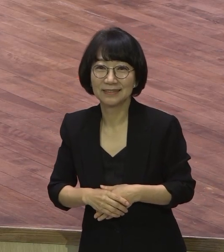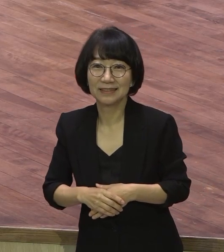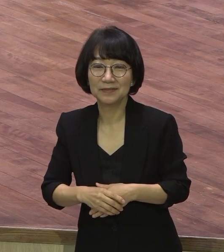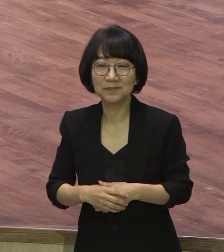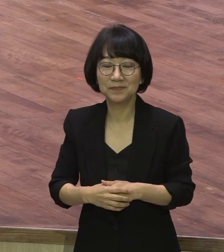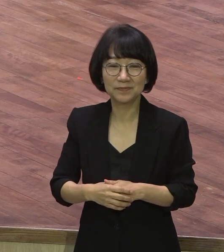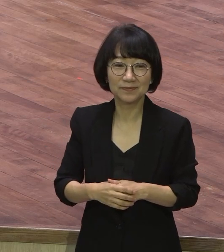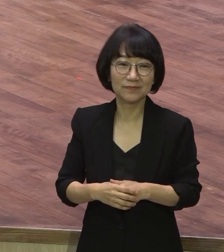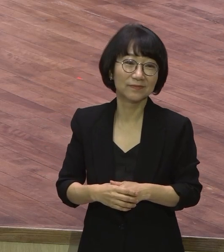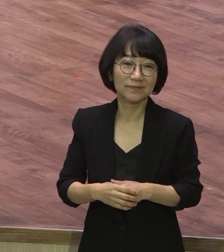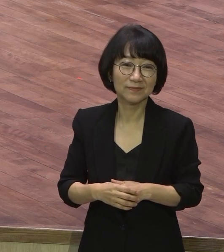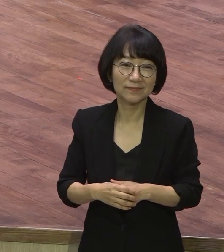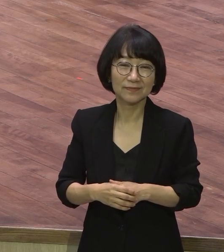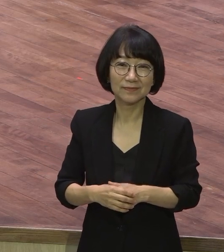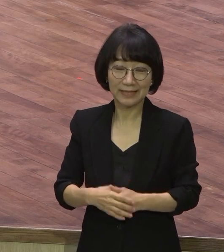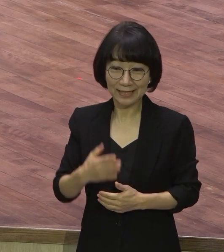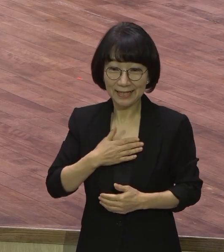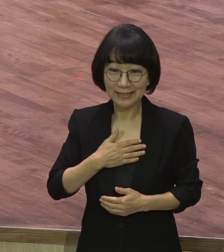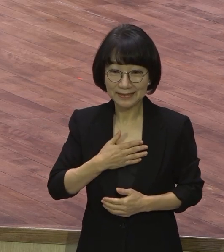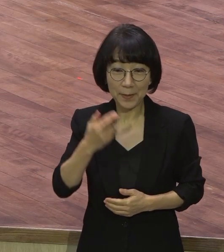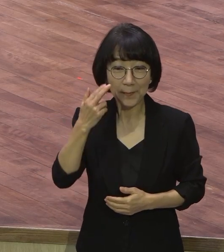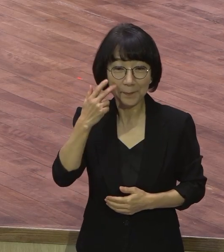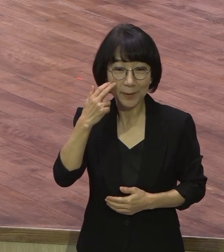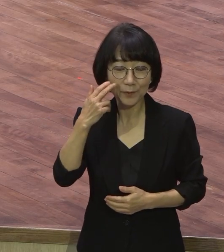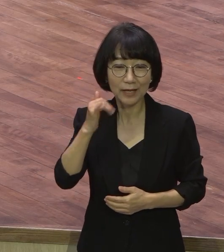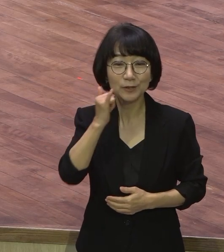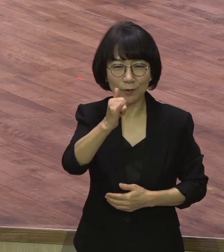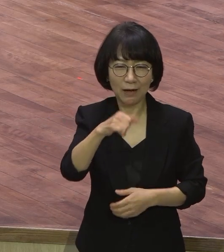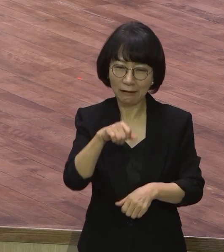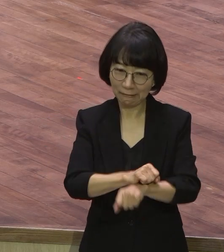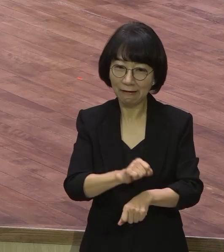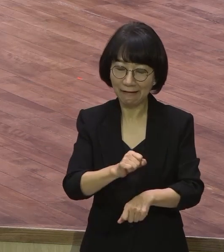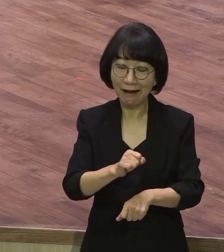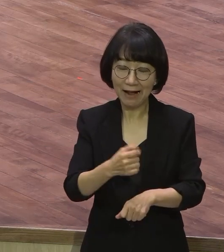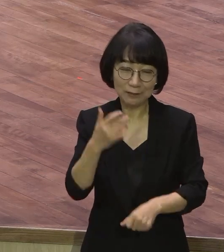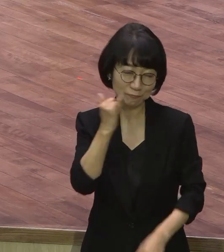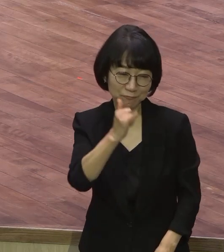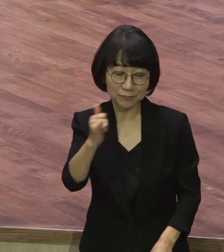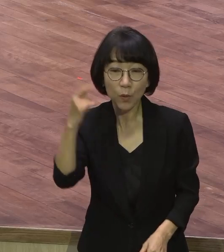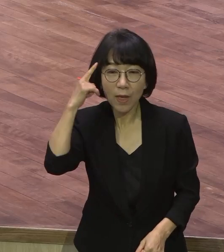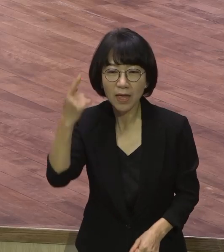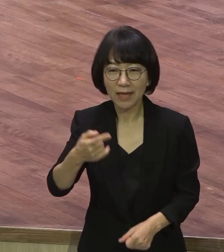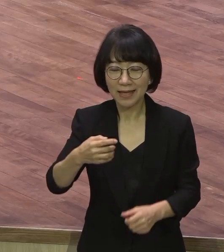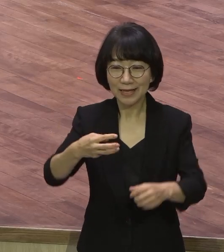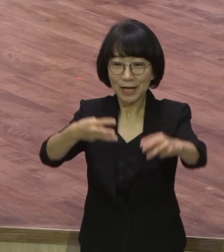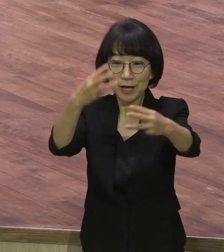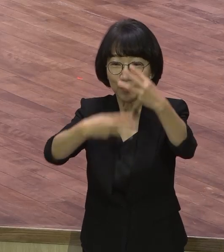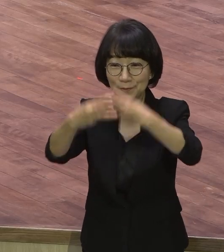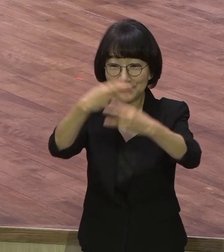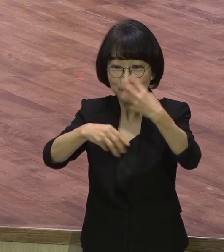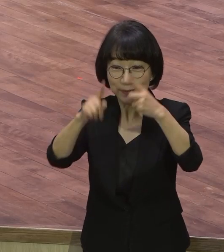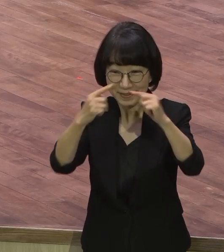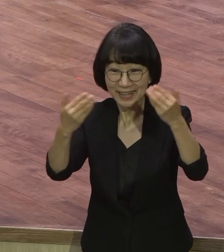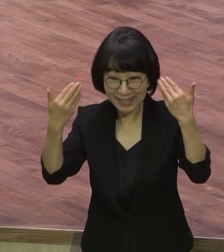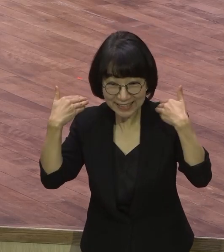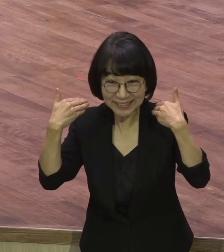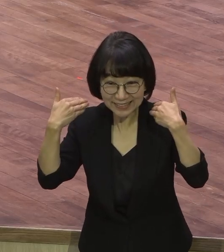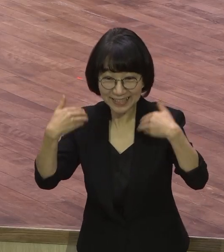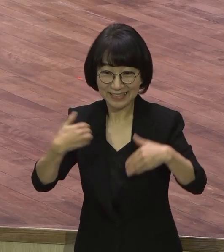저는 미국에 전화를 자주 합니다. 알류 총장이니까 이런 거 전화 먹고 전화통 잡으면 바로 돼요.